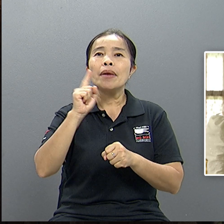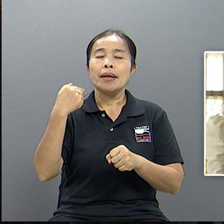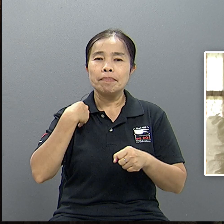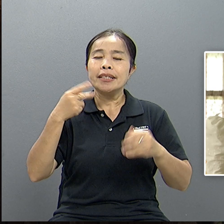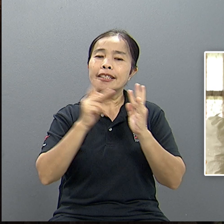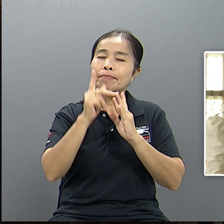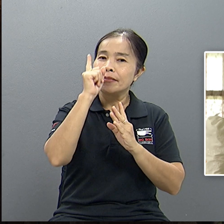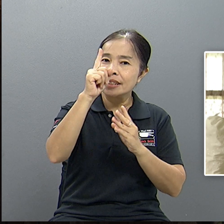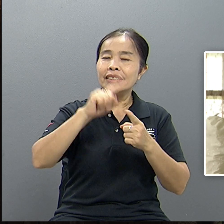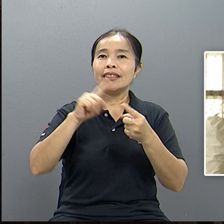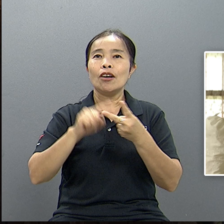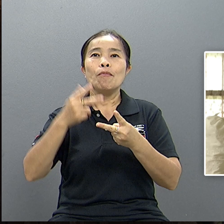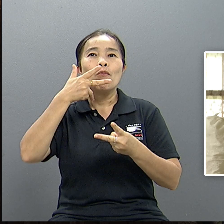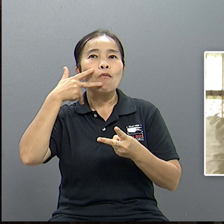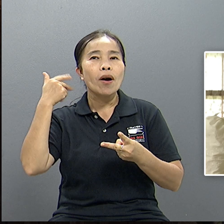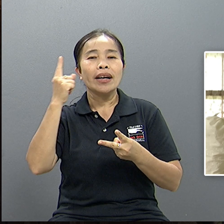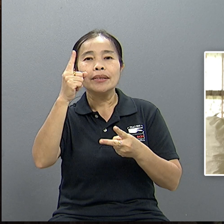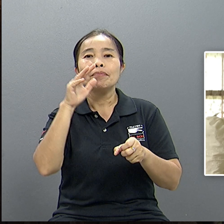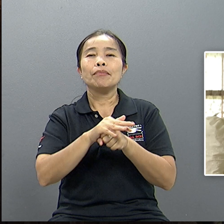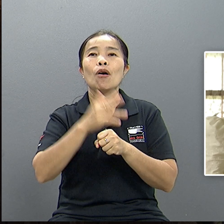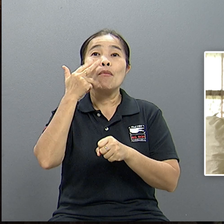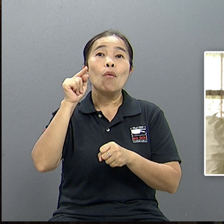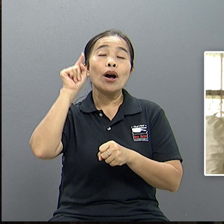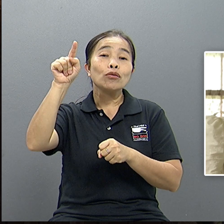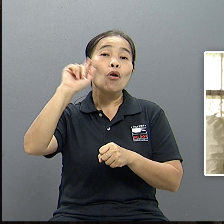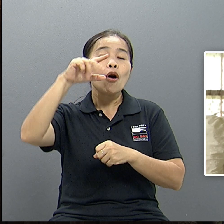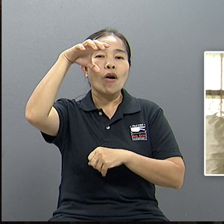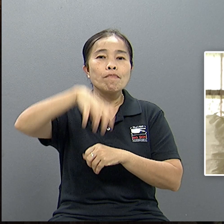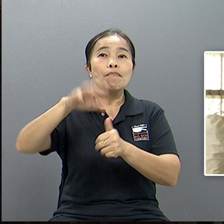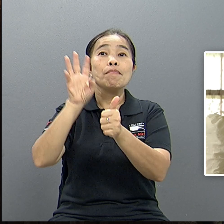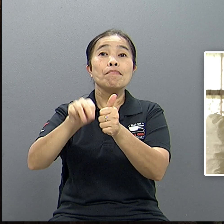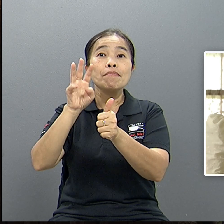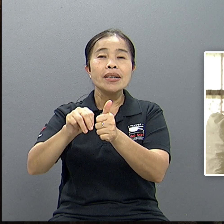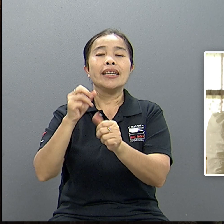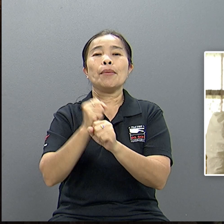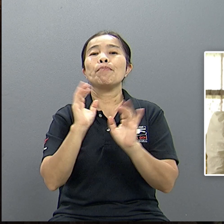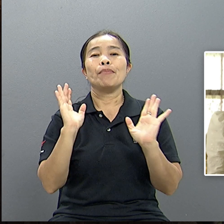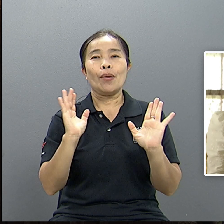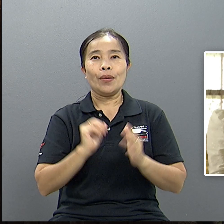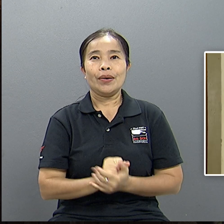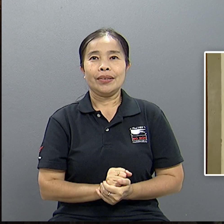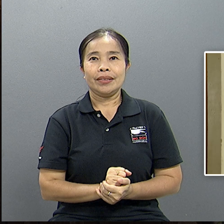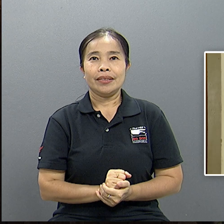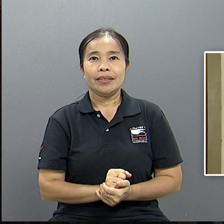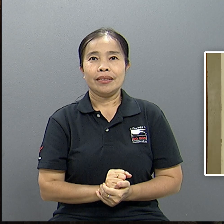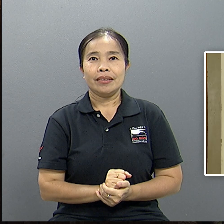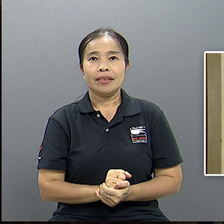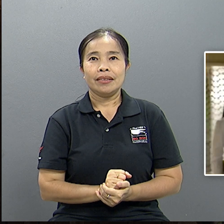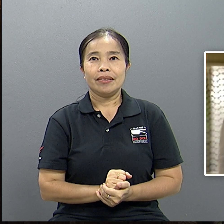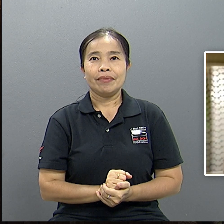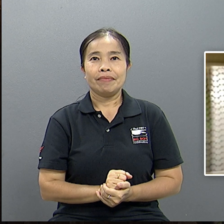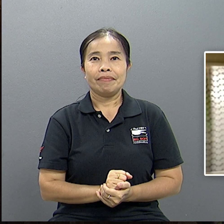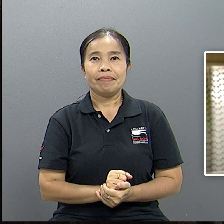างกับมีของหวานที่ส่งมาจากเมืองนครหาไม่ได้จากที่ไหนอีกหนึ่งอย่างแค่นั้นเองค่ะ